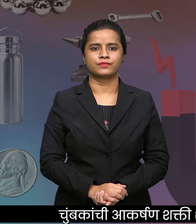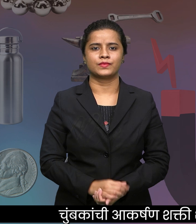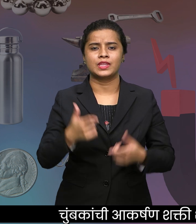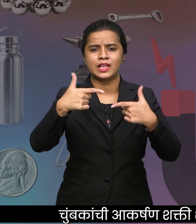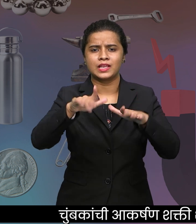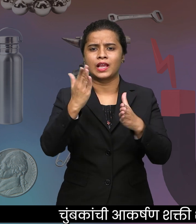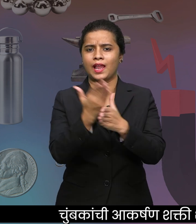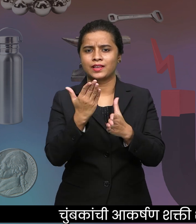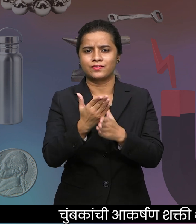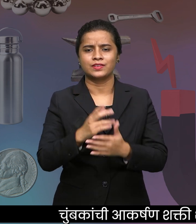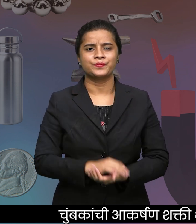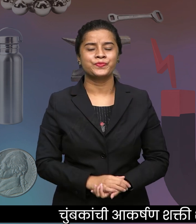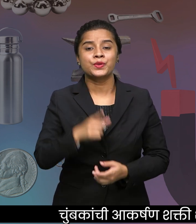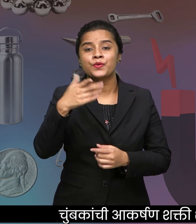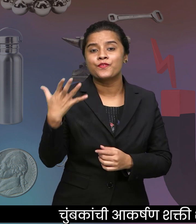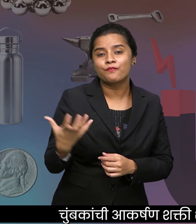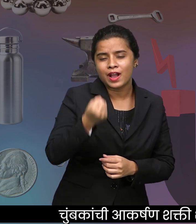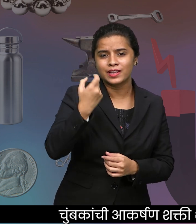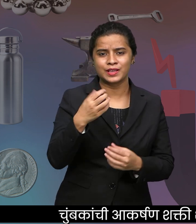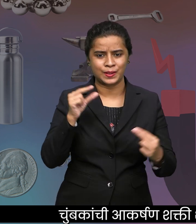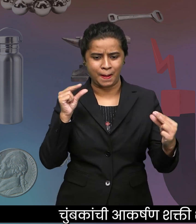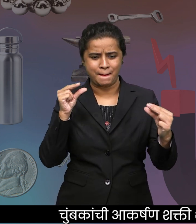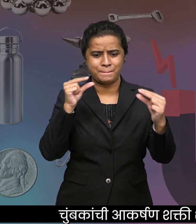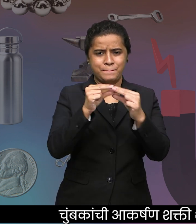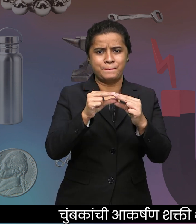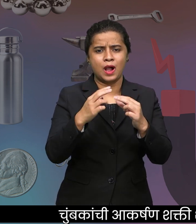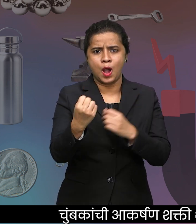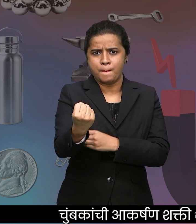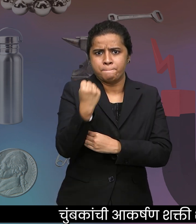चुंबकांची आकर्षण शक्ती शोधण्यासाठी आपण एक कृती करूया.